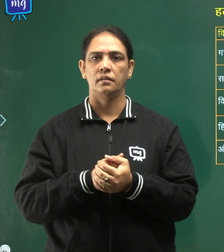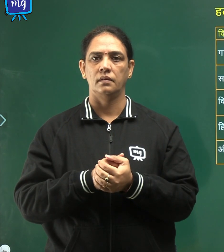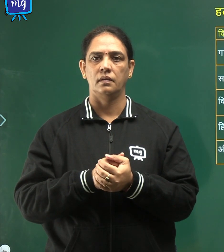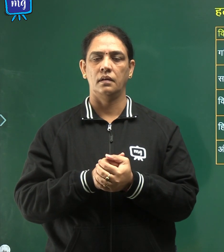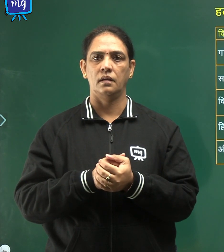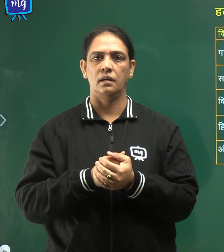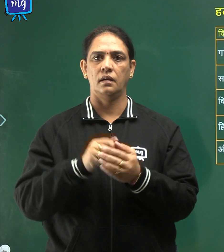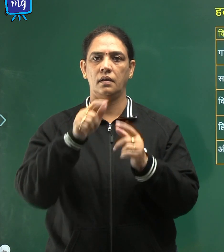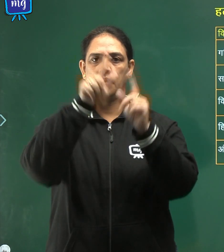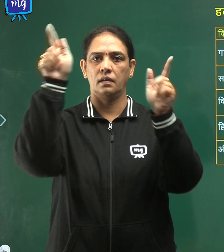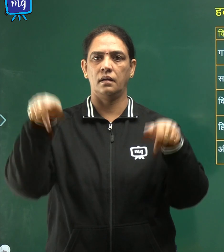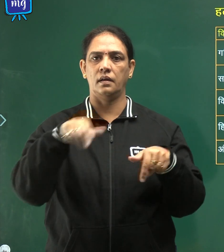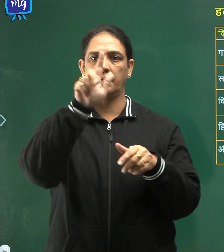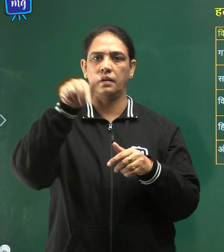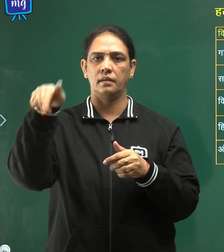सारणी,